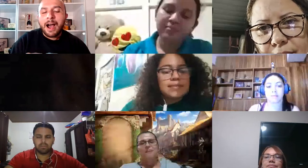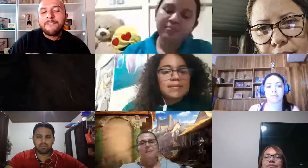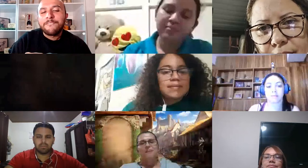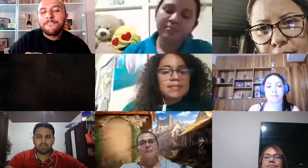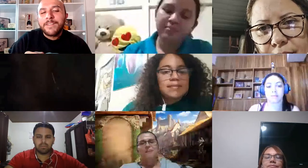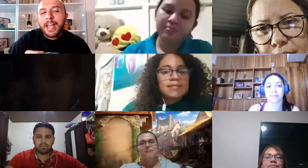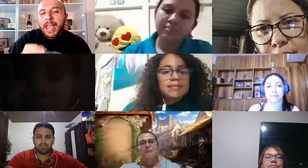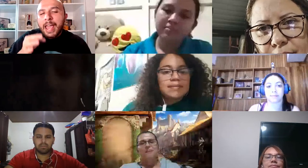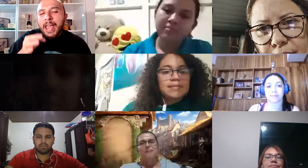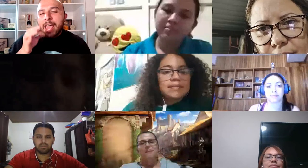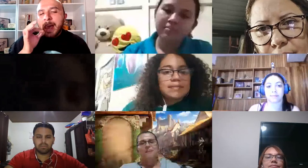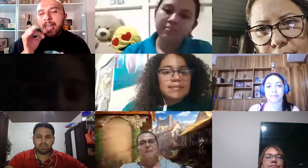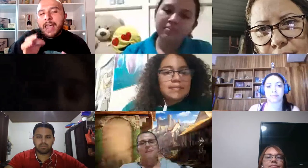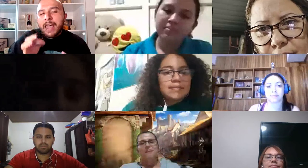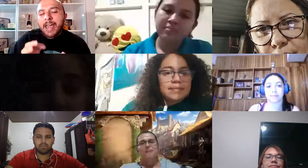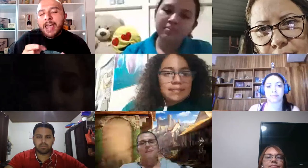Café.